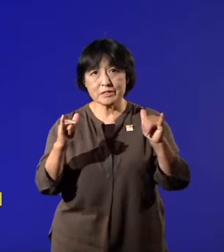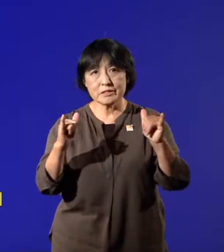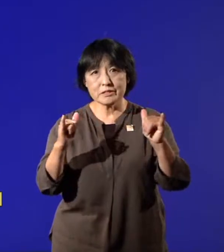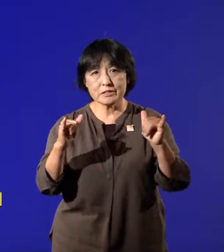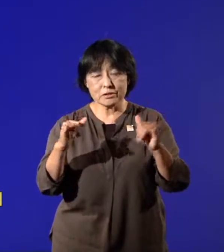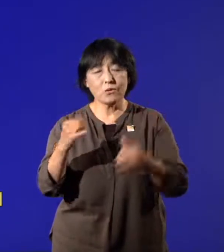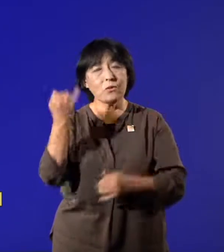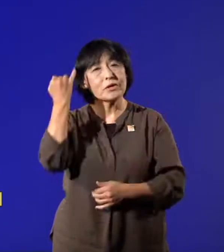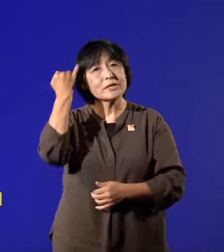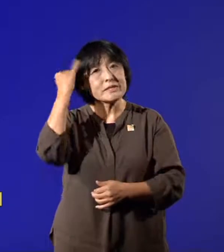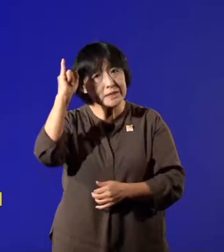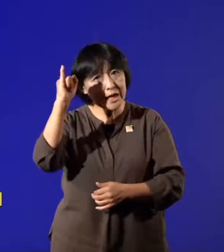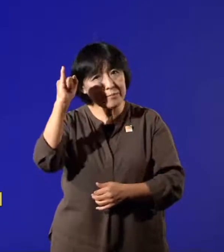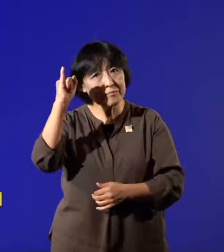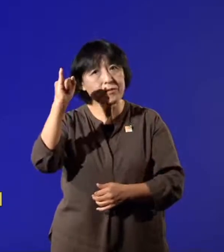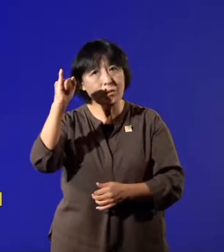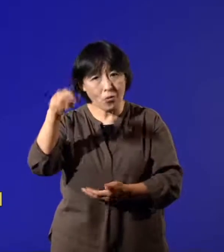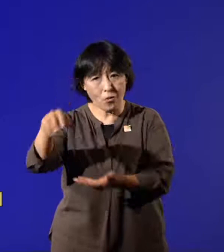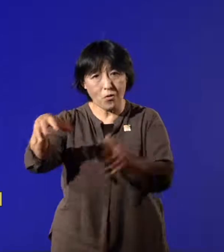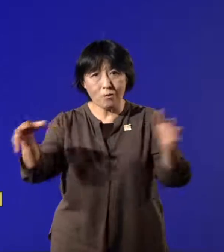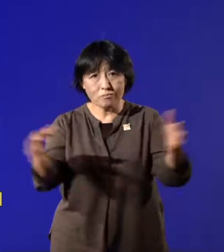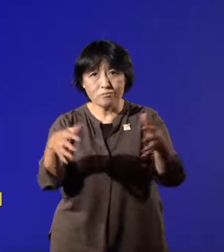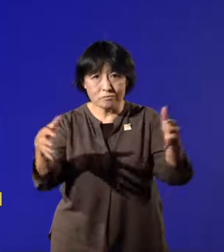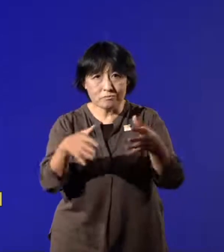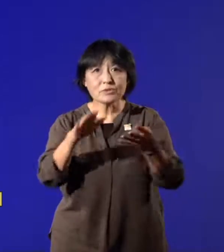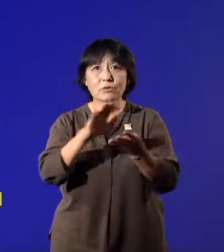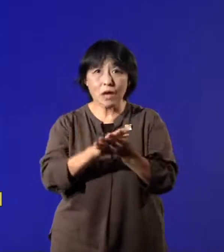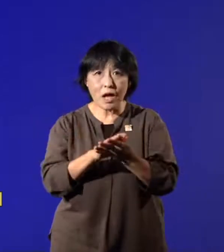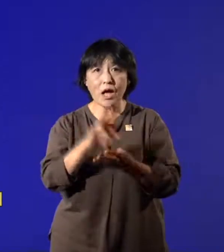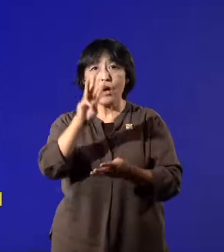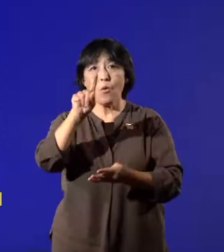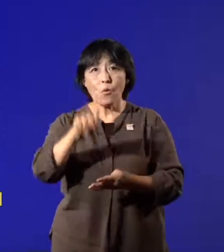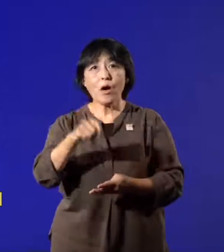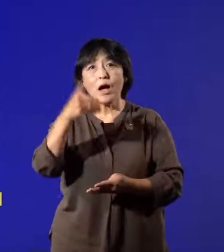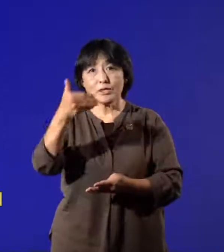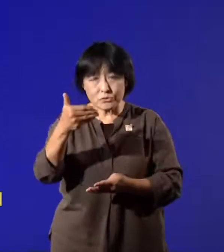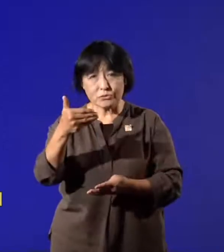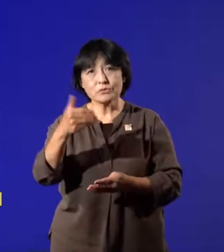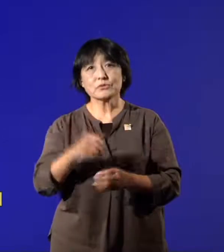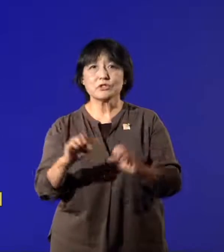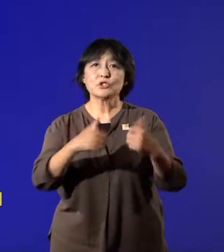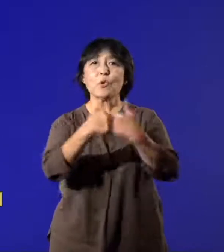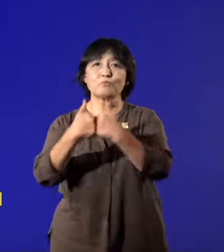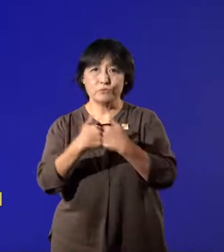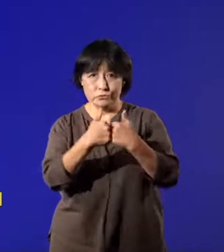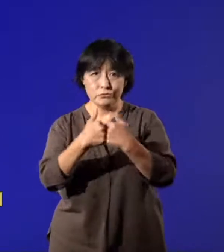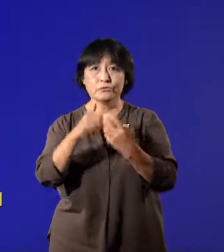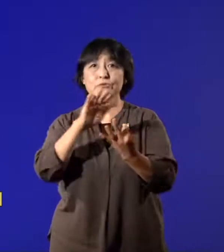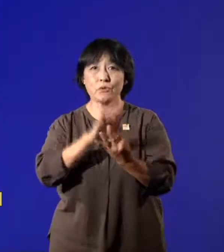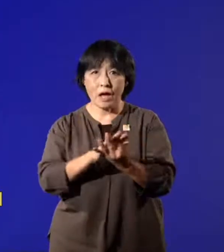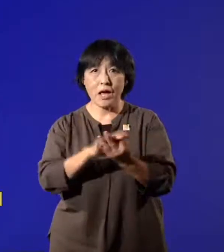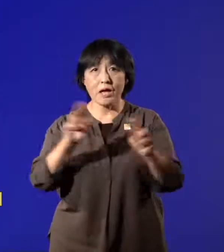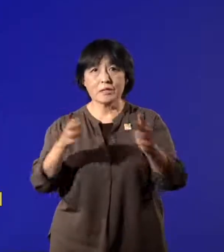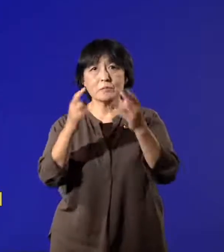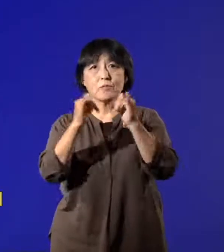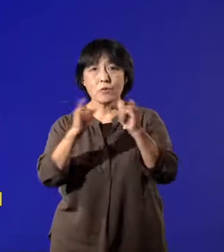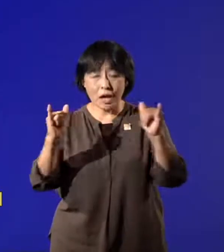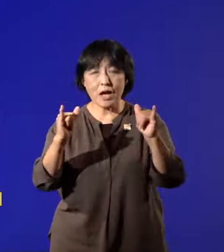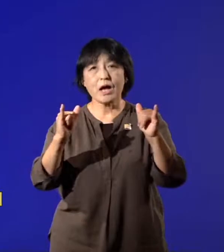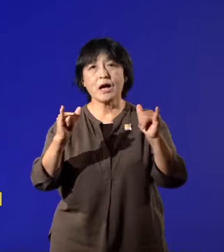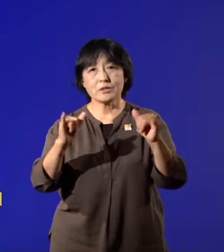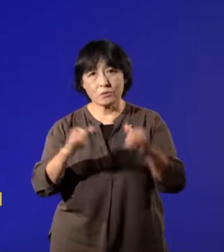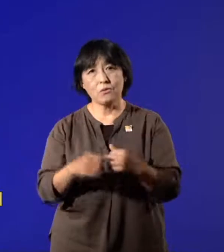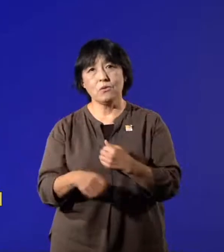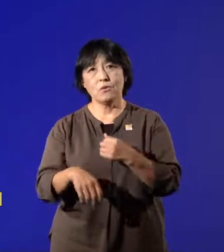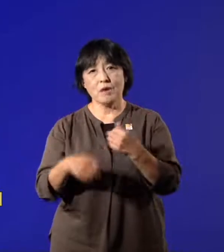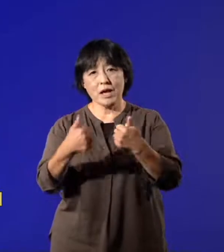意見の聴取ですとかワークショップ、それから専門家の検討会議でのご提案など